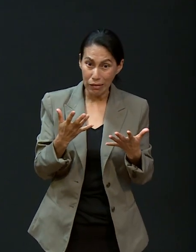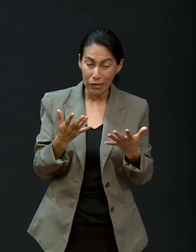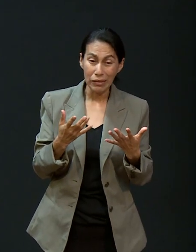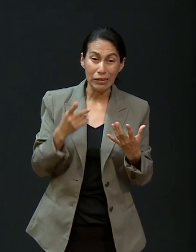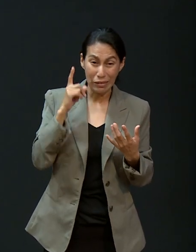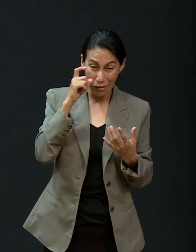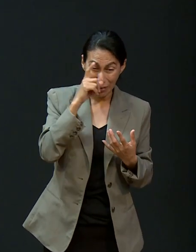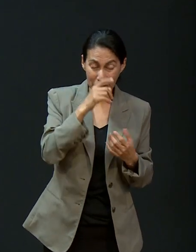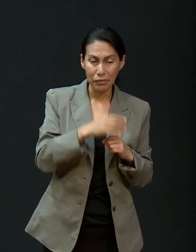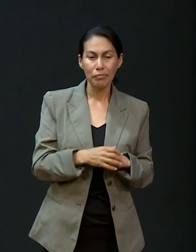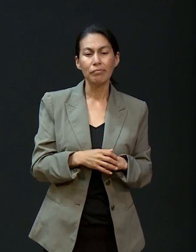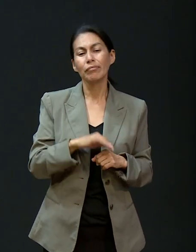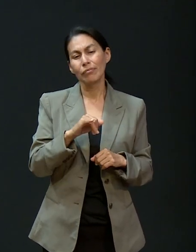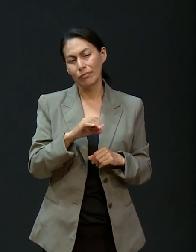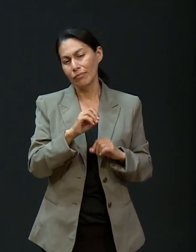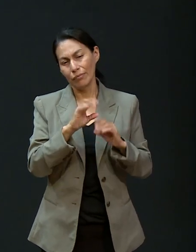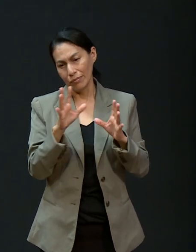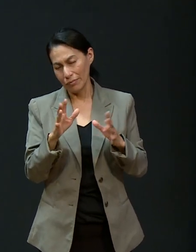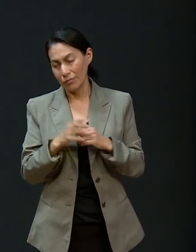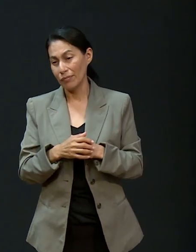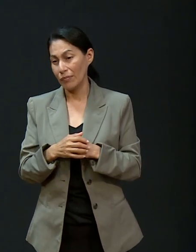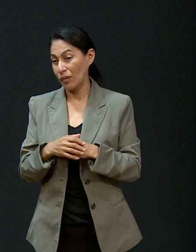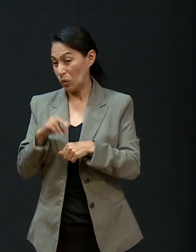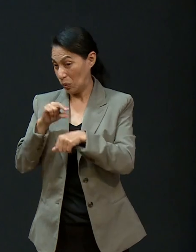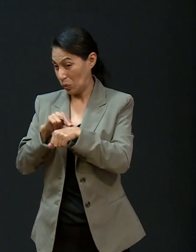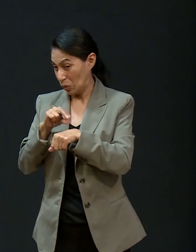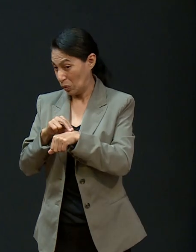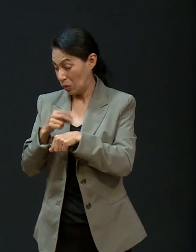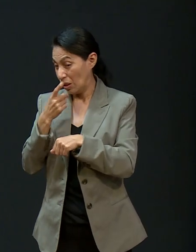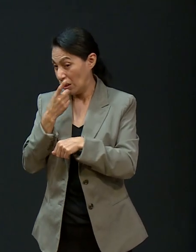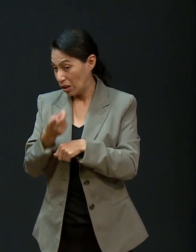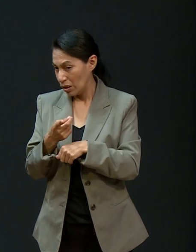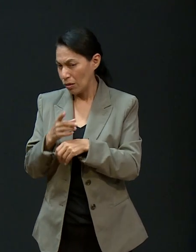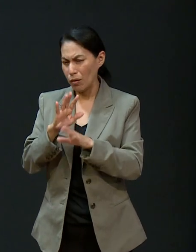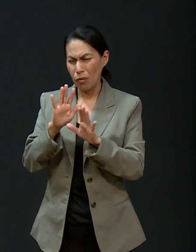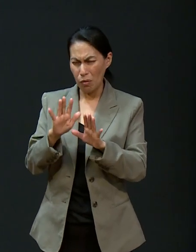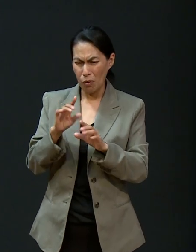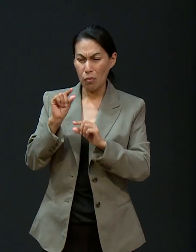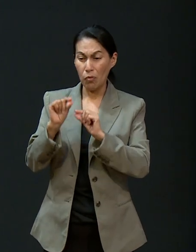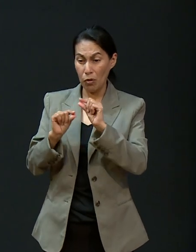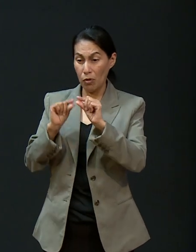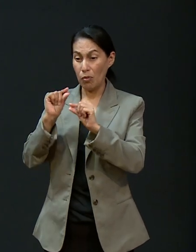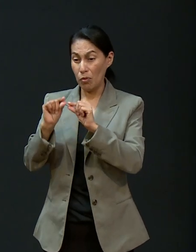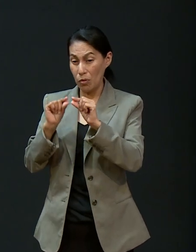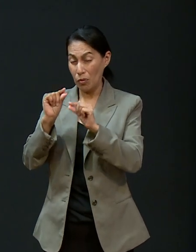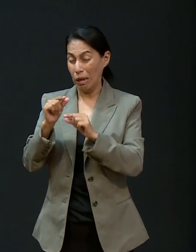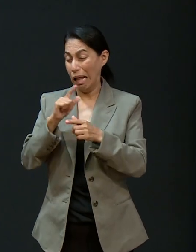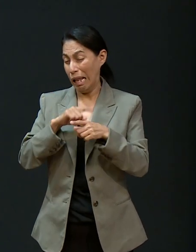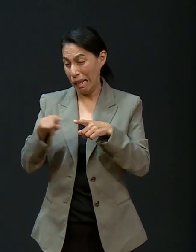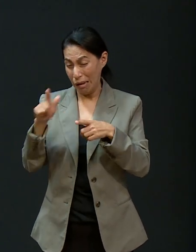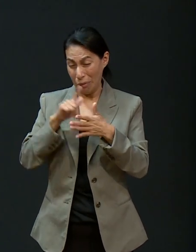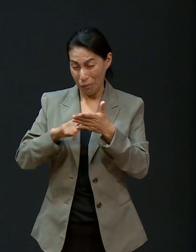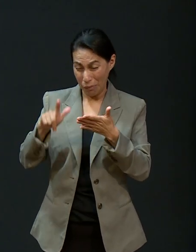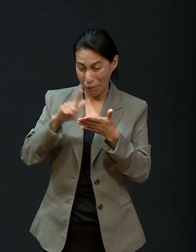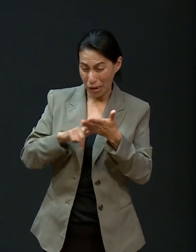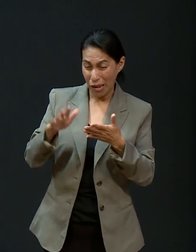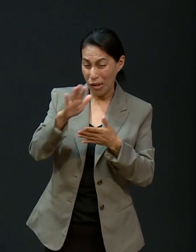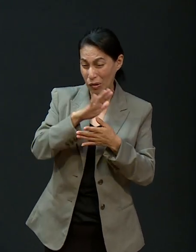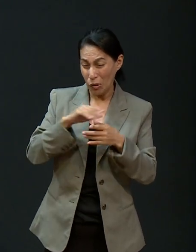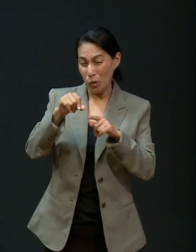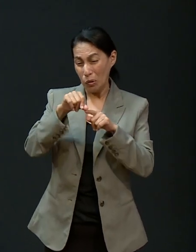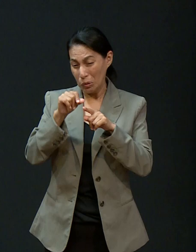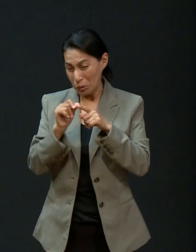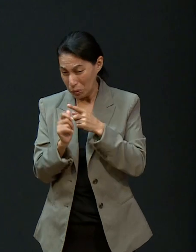Sí. Y ahí es donde entra el titubeo, ¿verdad? Sí, no, y el médico de él me dijo, no, conforme va a evoluir, va a tener que hacer un